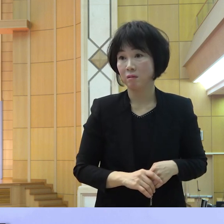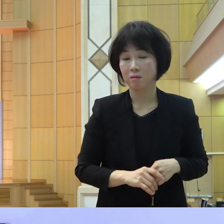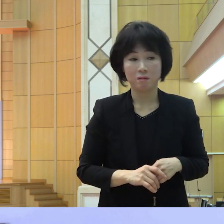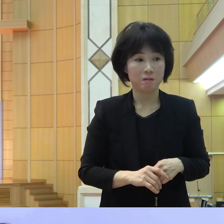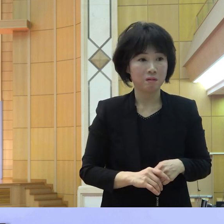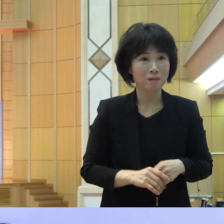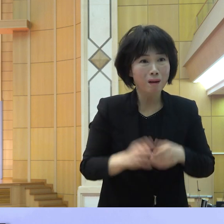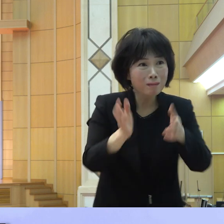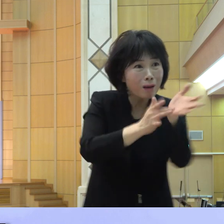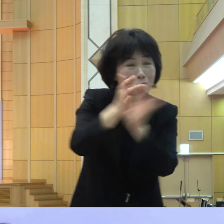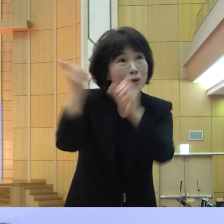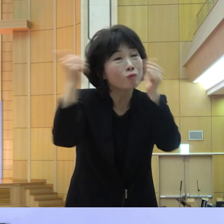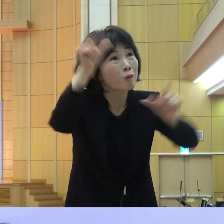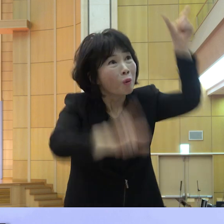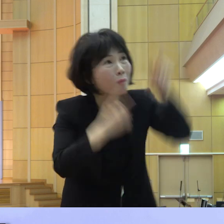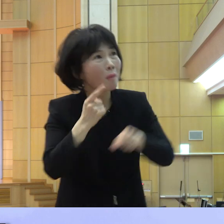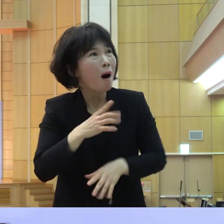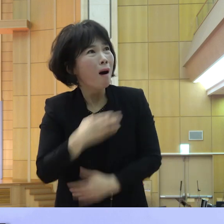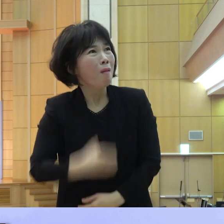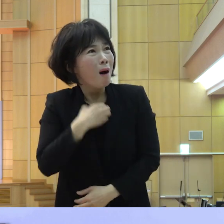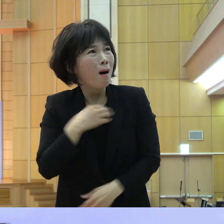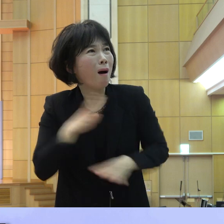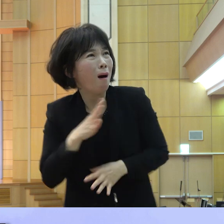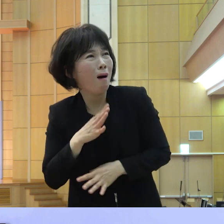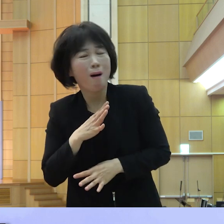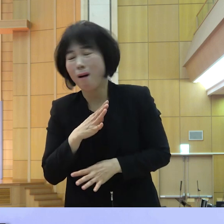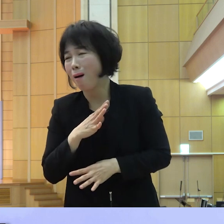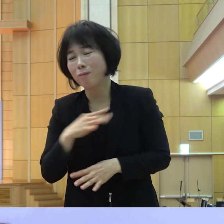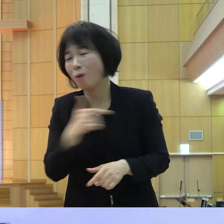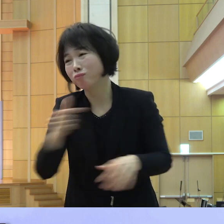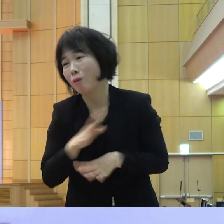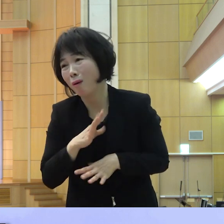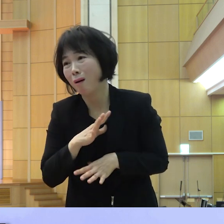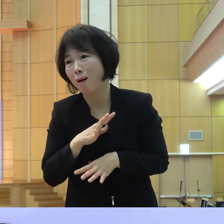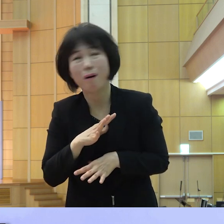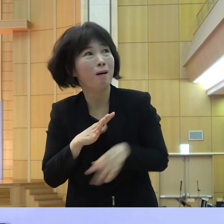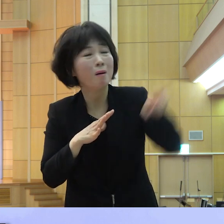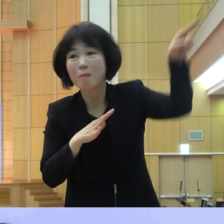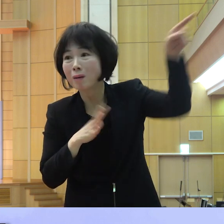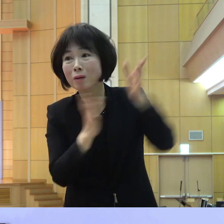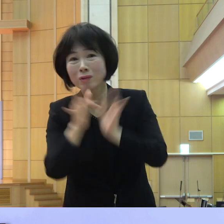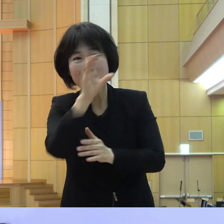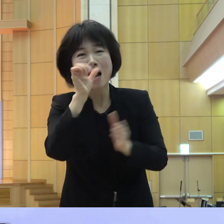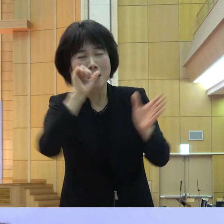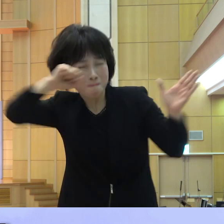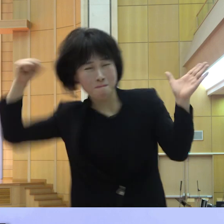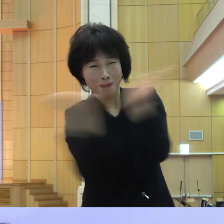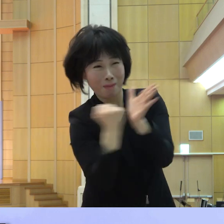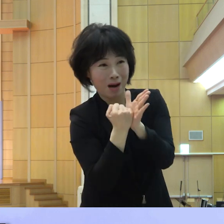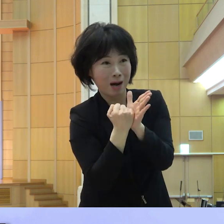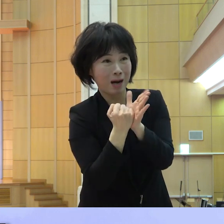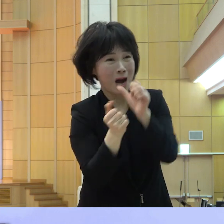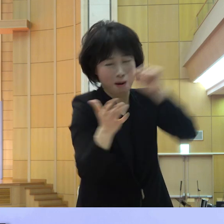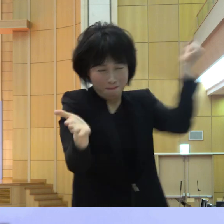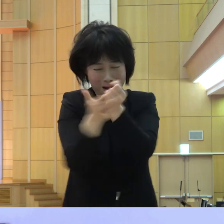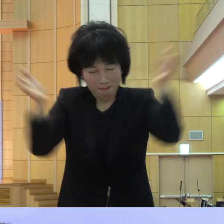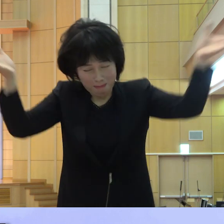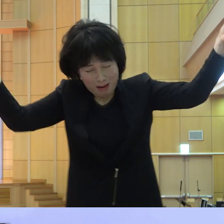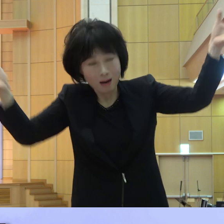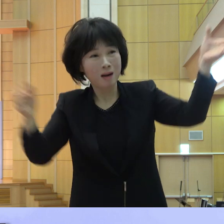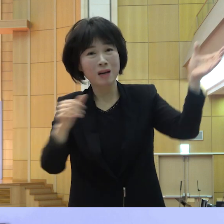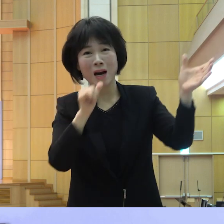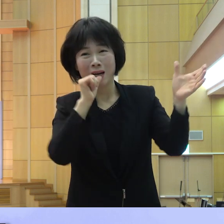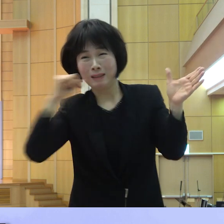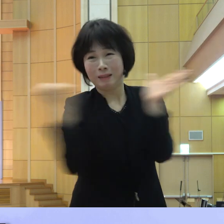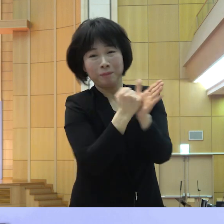죽으시면 돼. 그런데 십자가에 죽는 것도 죽는 거지만 그냥 쇠못을 박혀서